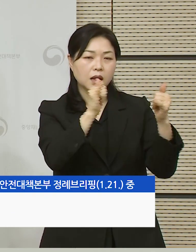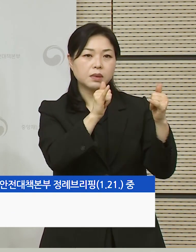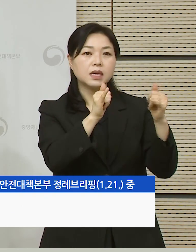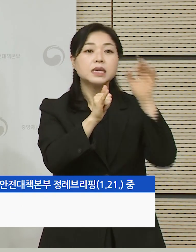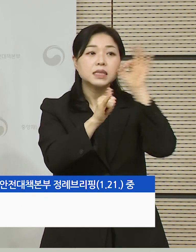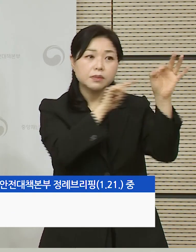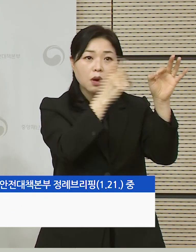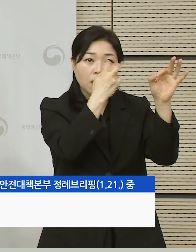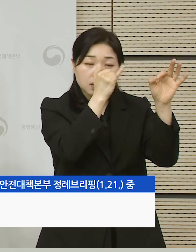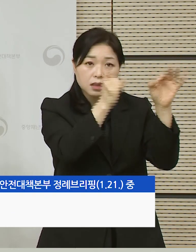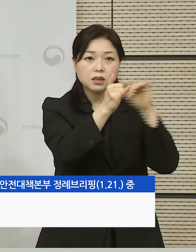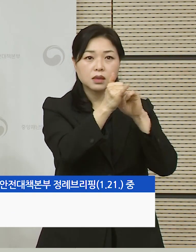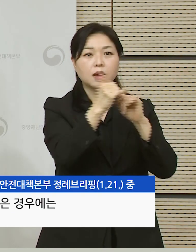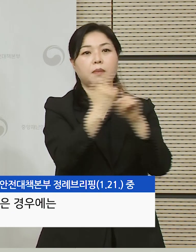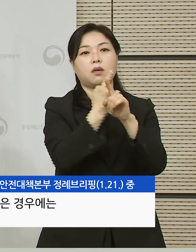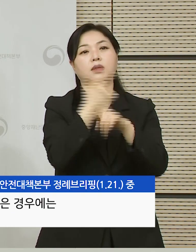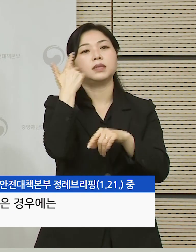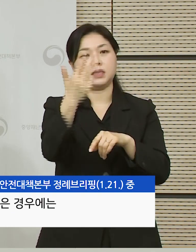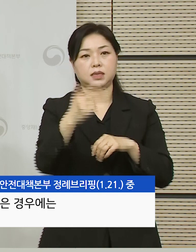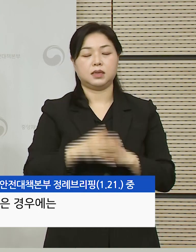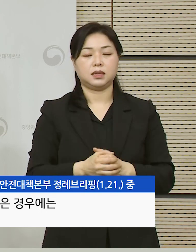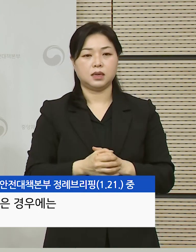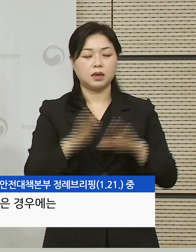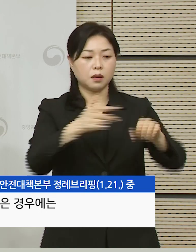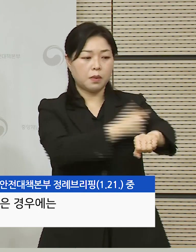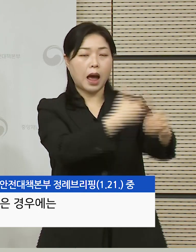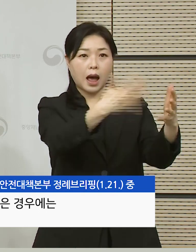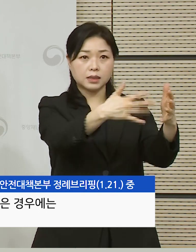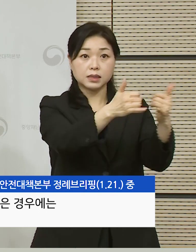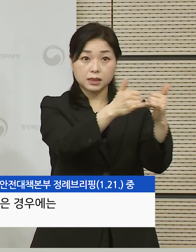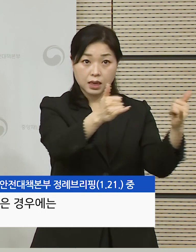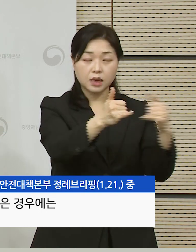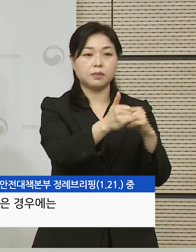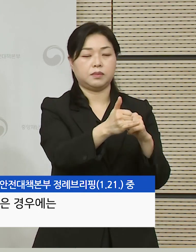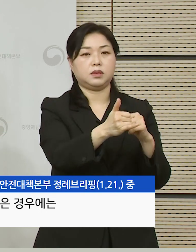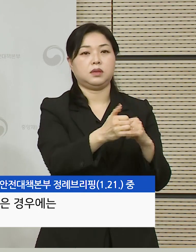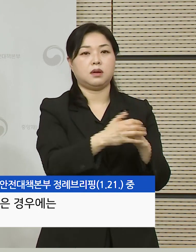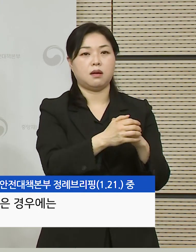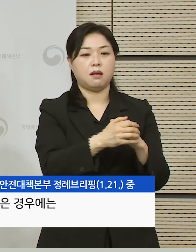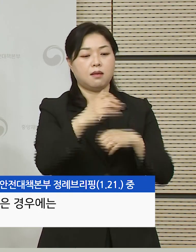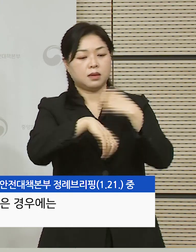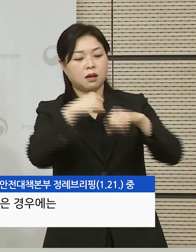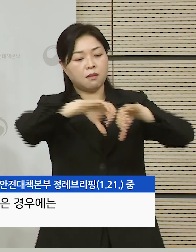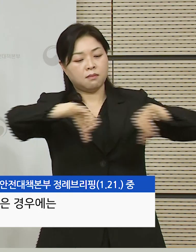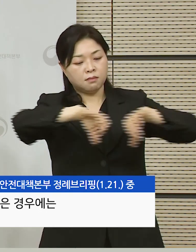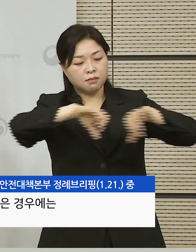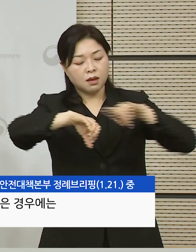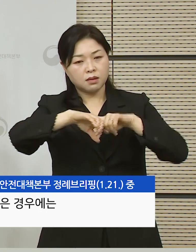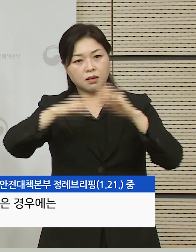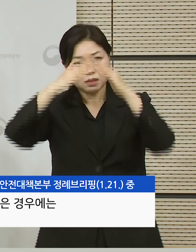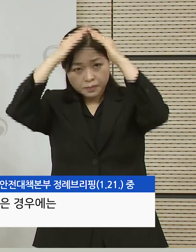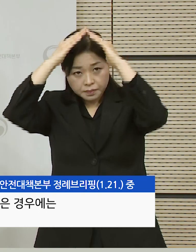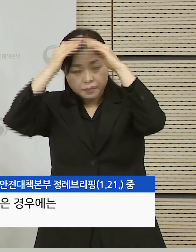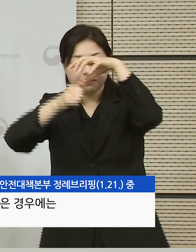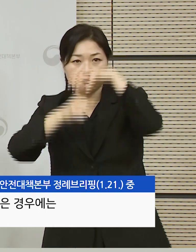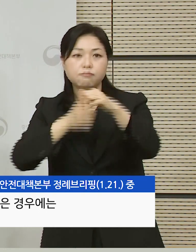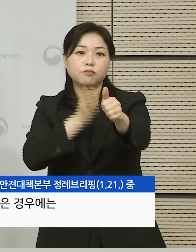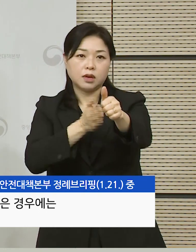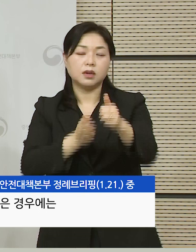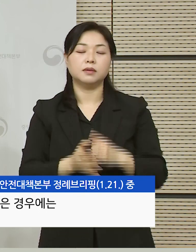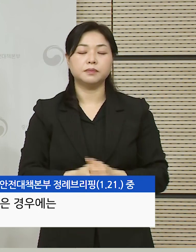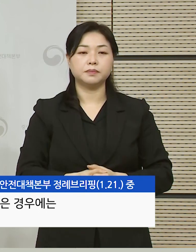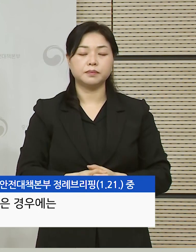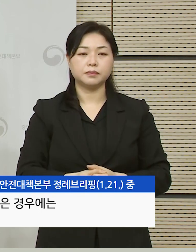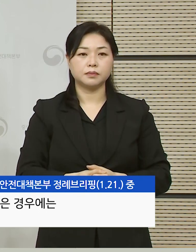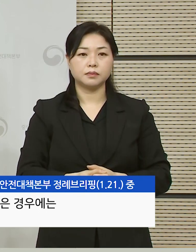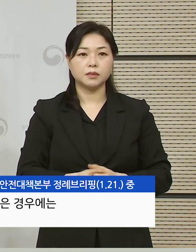7일로 단축토록 하겠습니다. 다만 확진자 중에서 아직 접종을 받지 않으신 분 같은 경우에는 3일 정도로